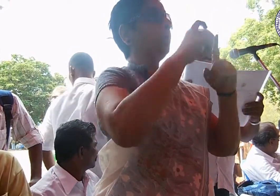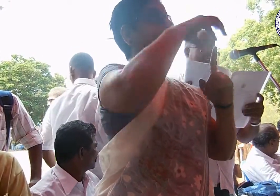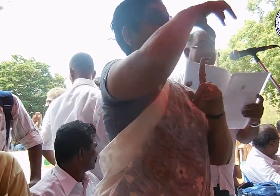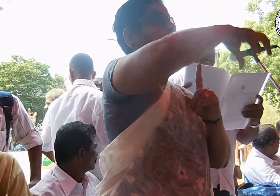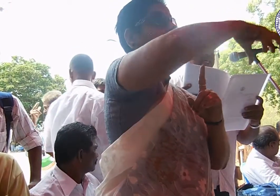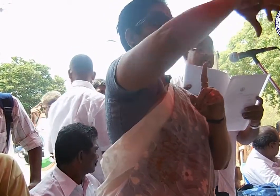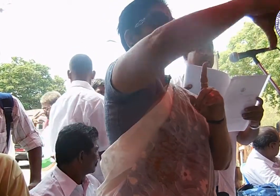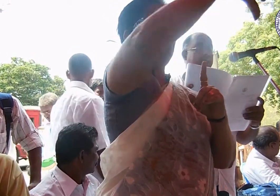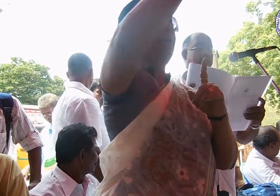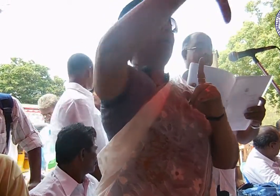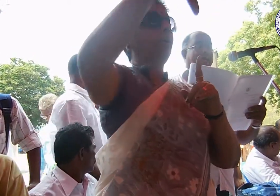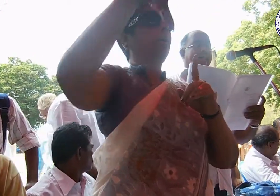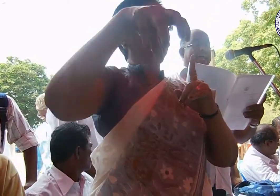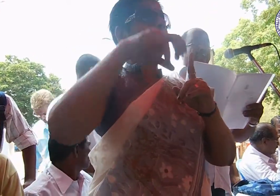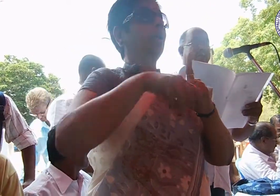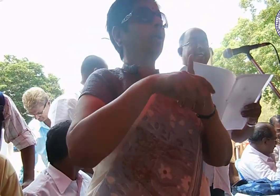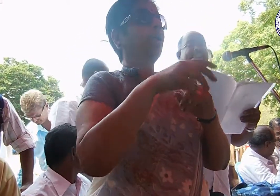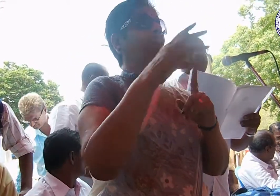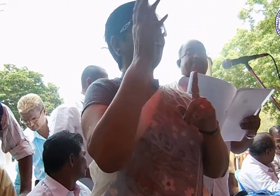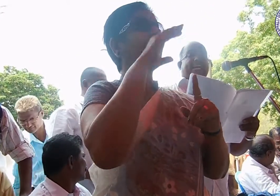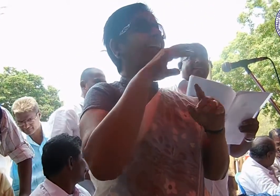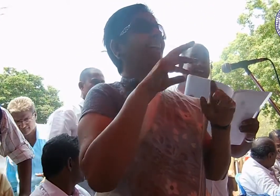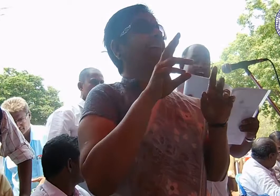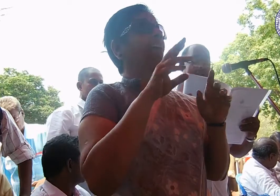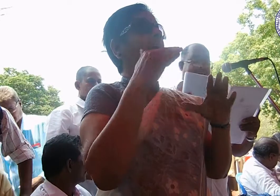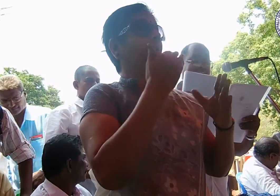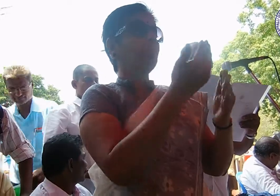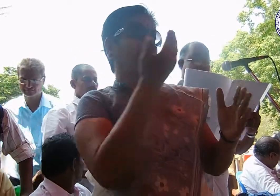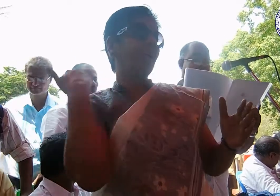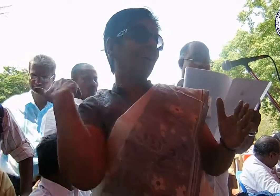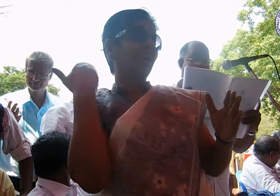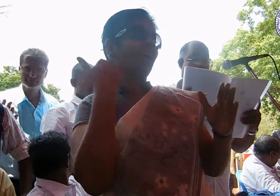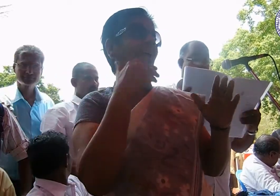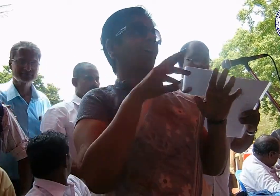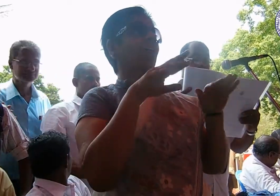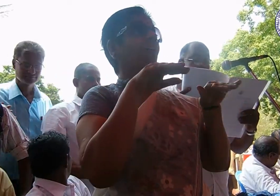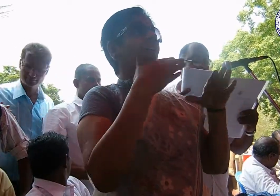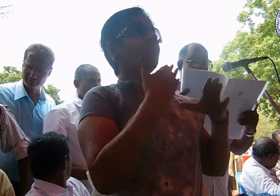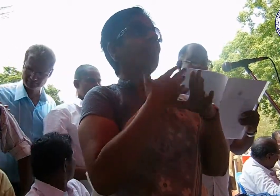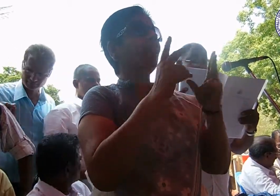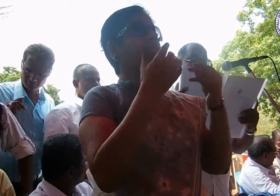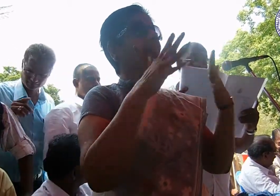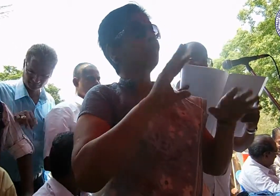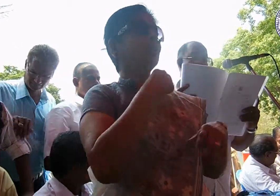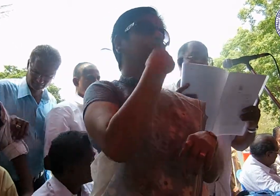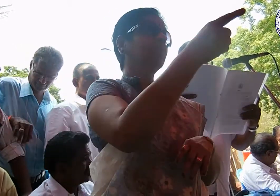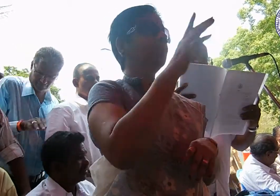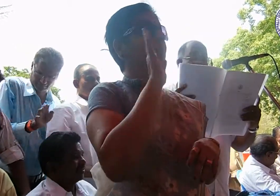அதுல பேக்லாக் வேகன்சி பின்னடைவு காலி பணியிடங்களை பத்தி சொல்லியிருக்கிறீங்க என்ன